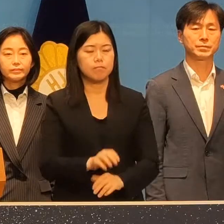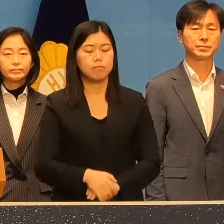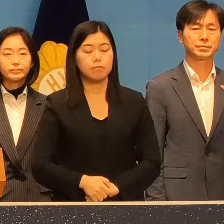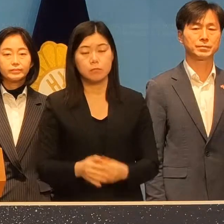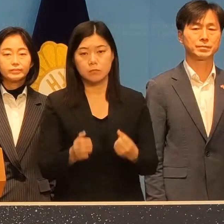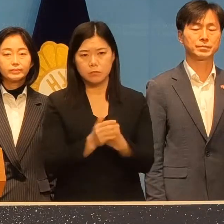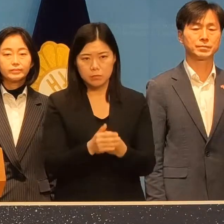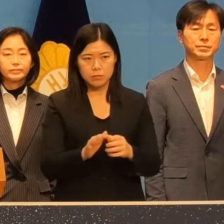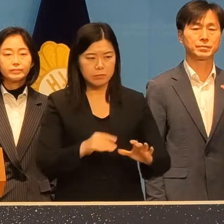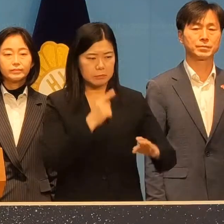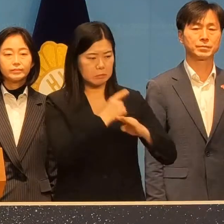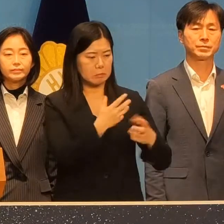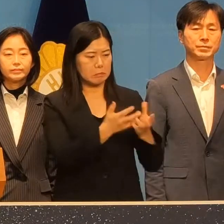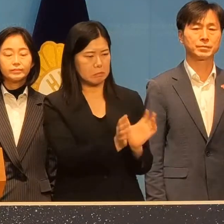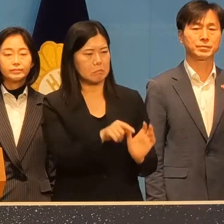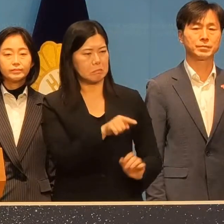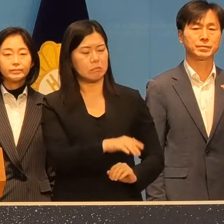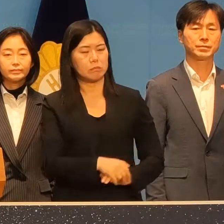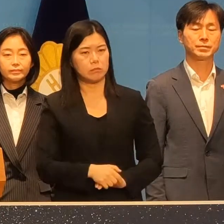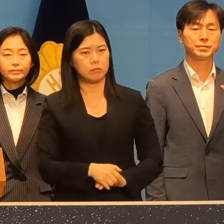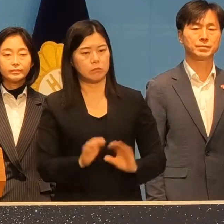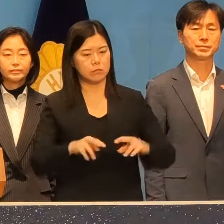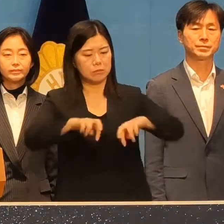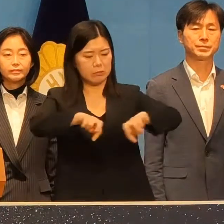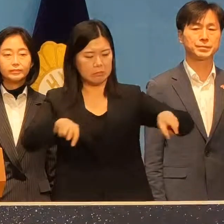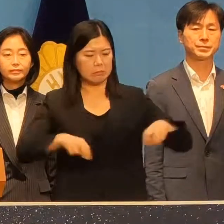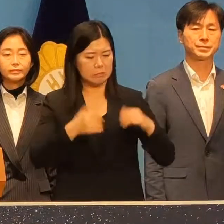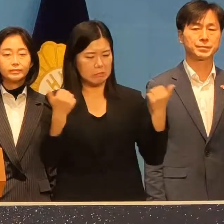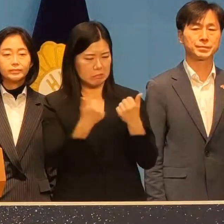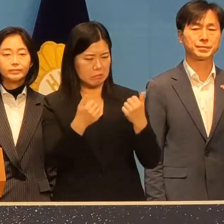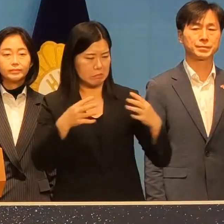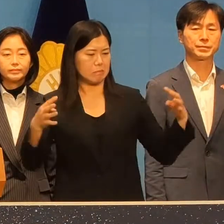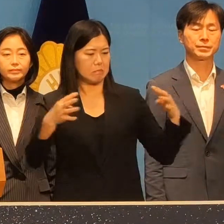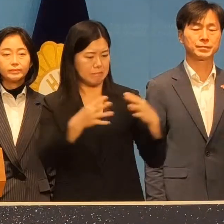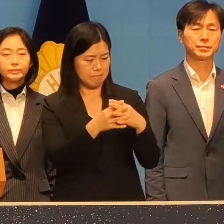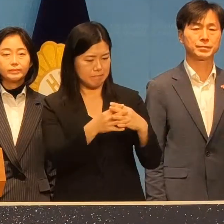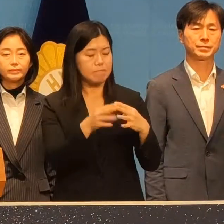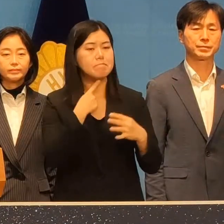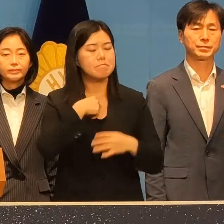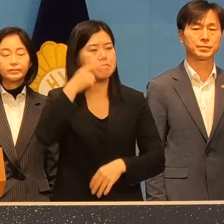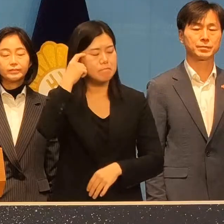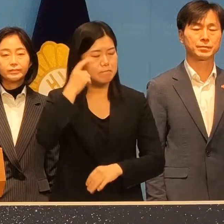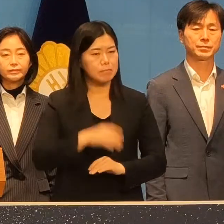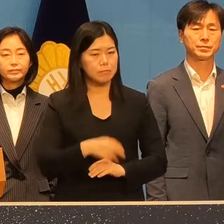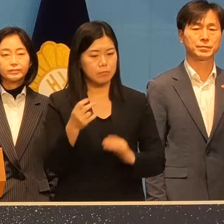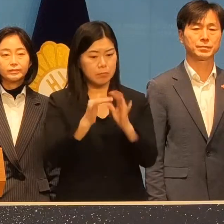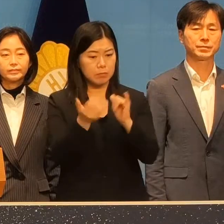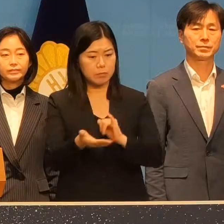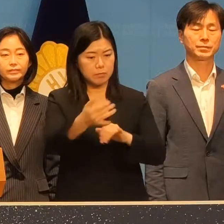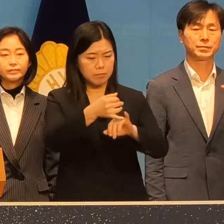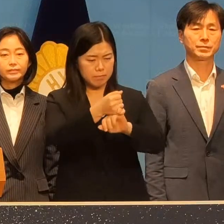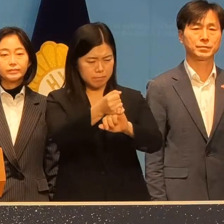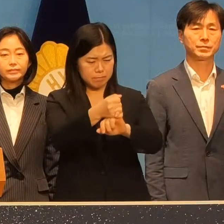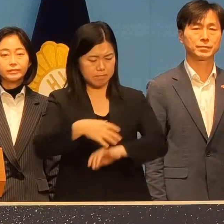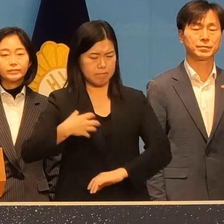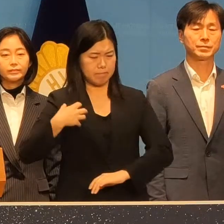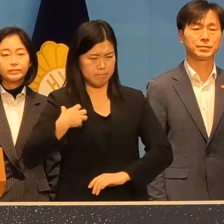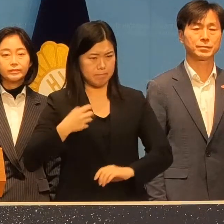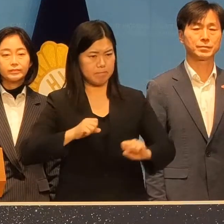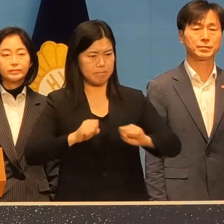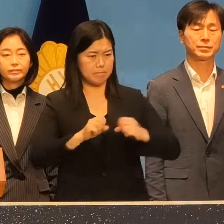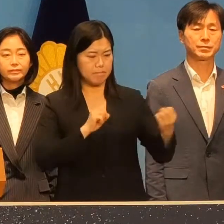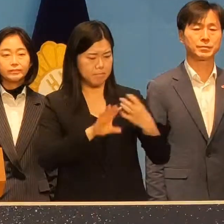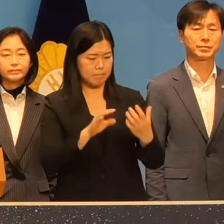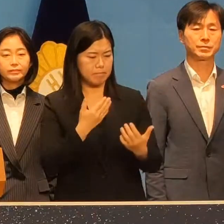이에 집권여당인 민주당이 원탁회의의 합의정신 그리고 국민과의 약속에 책임있게